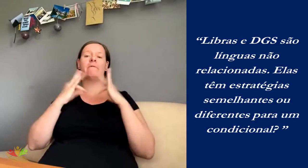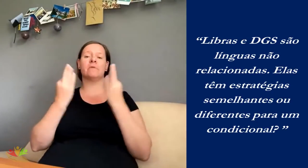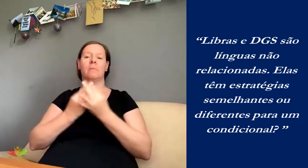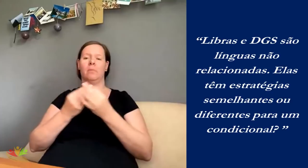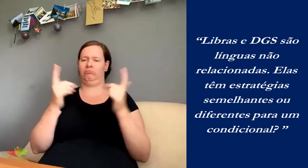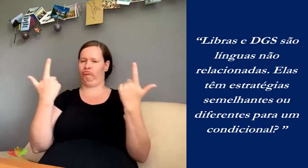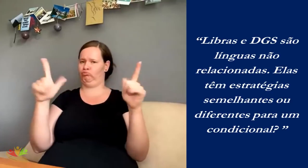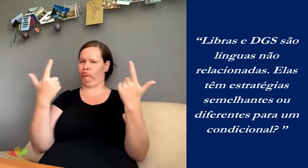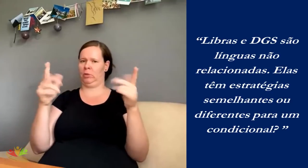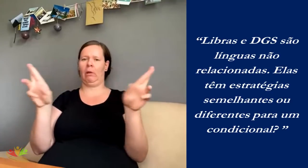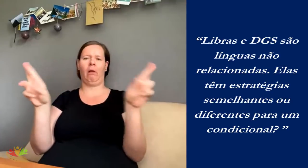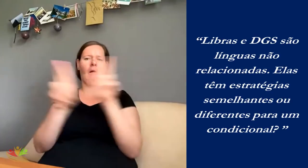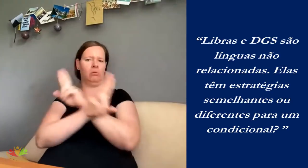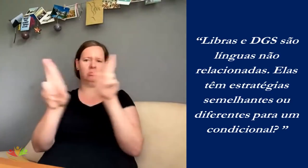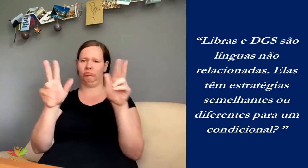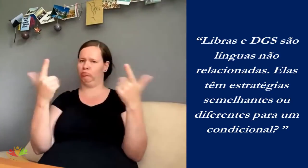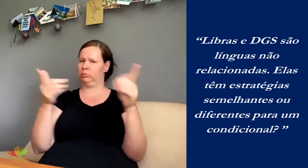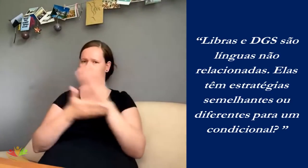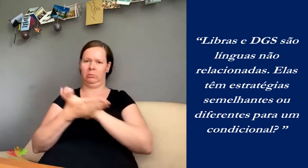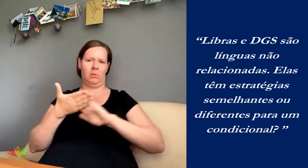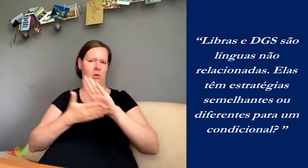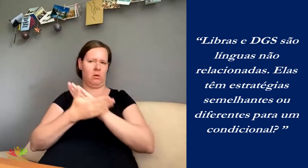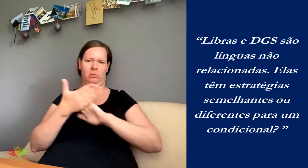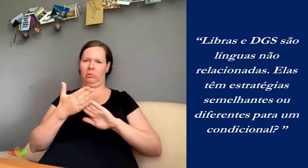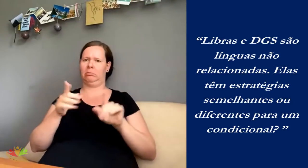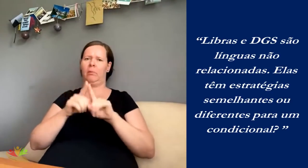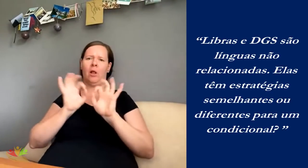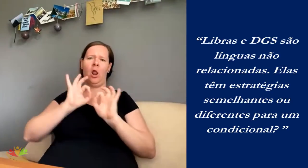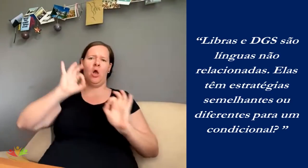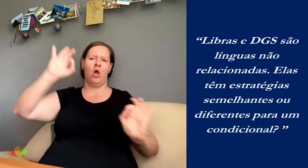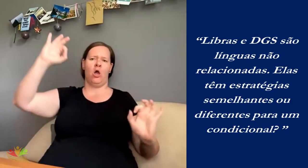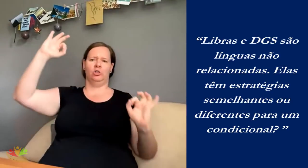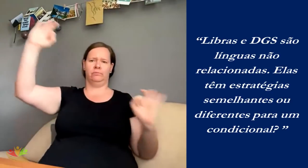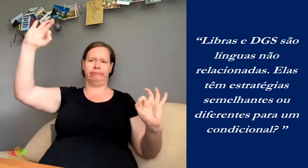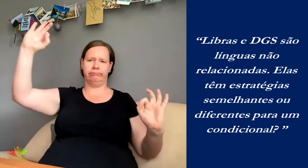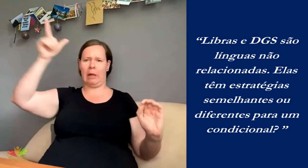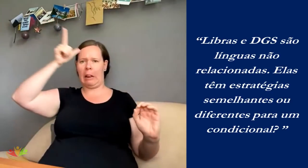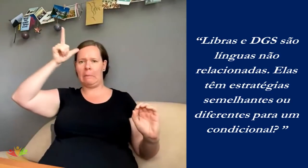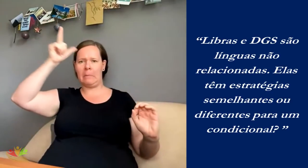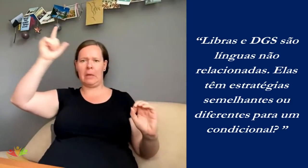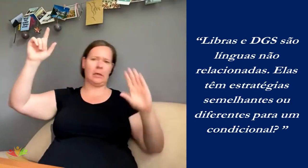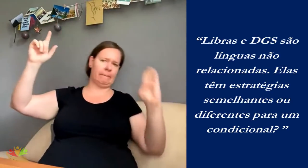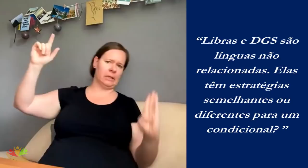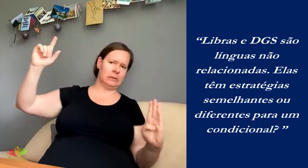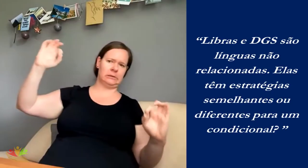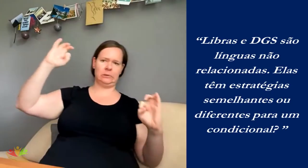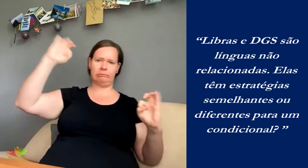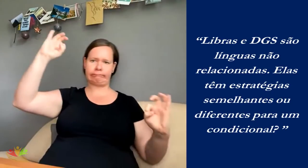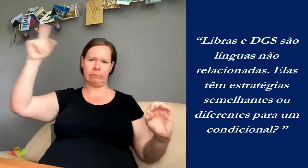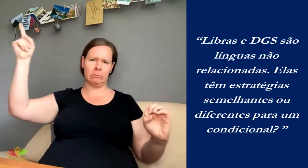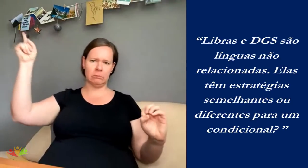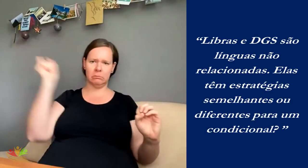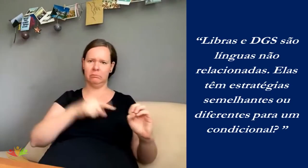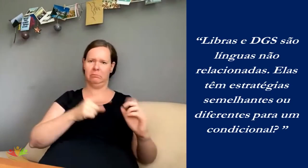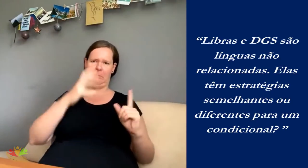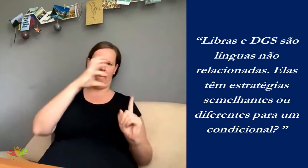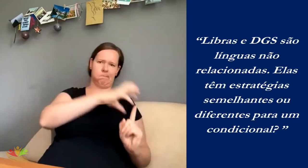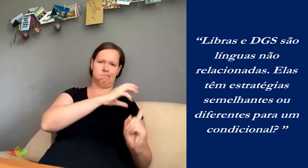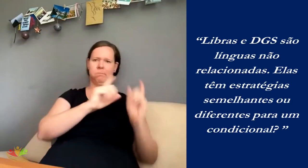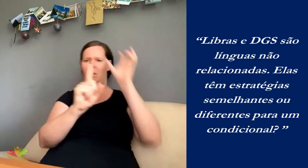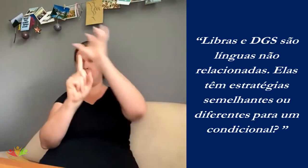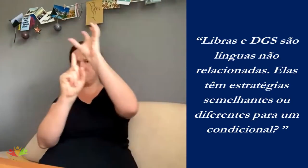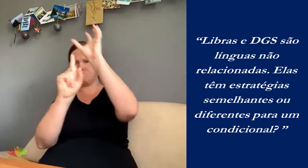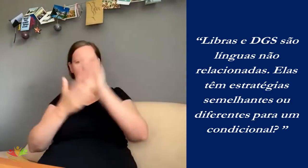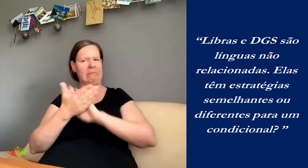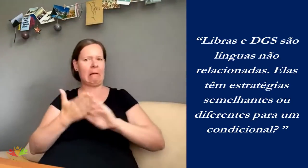A Libras e a língua de sinais alemã, elas não são línguas do mesmo tronco familiar, são línguas não relacionadas, são